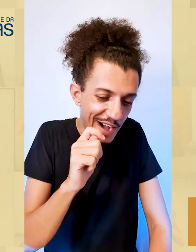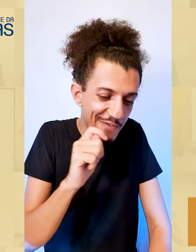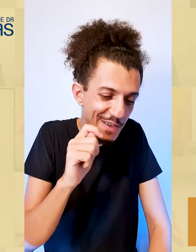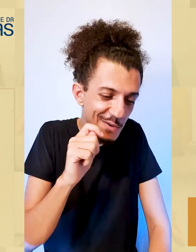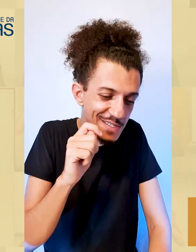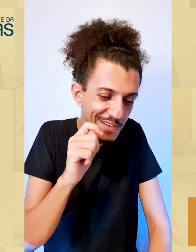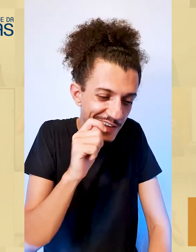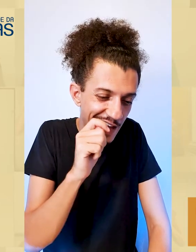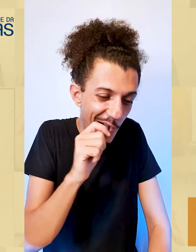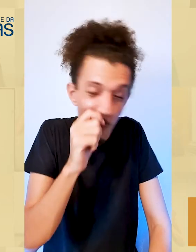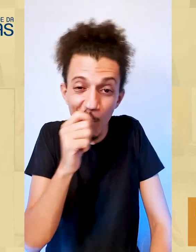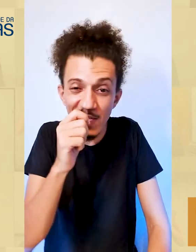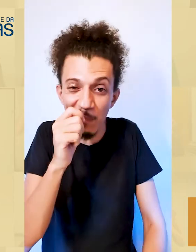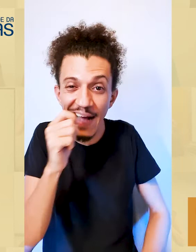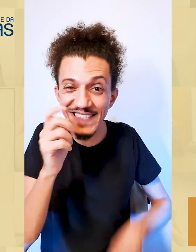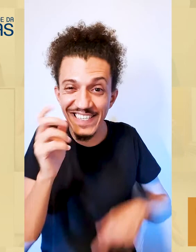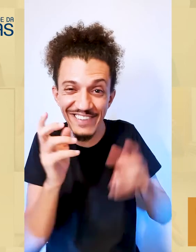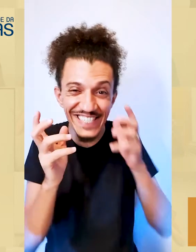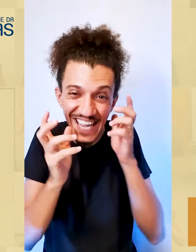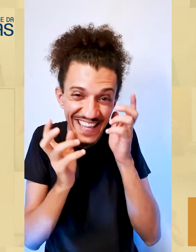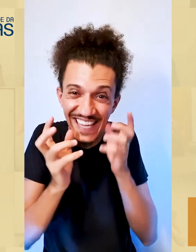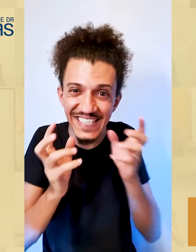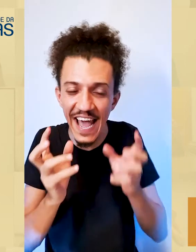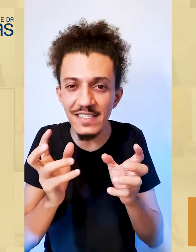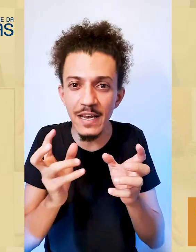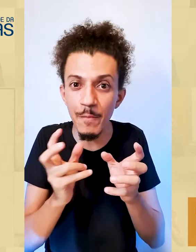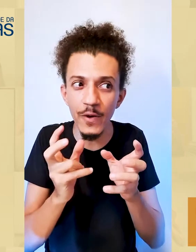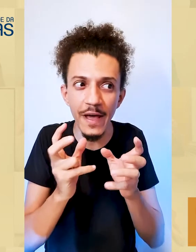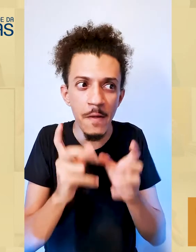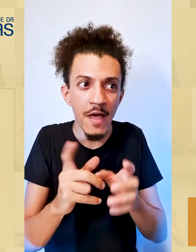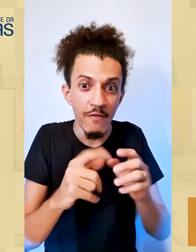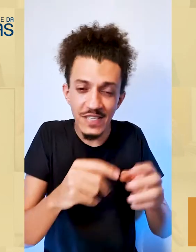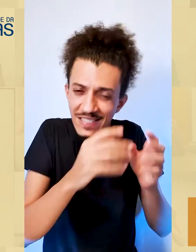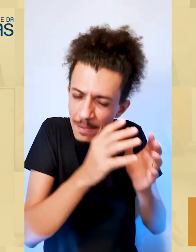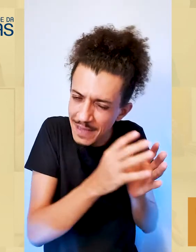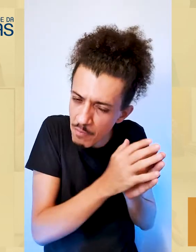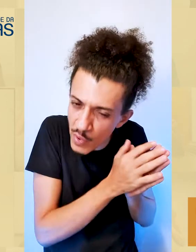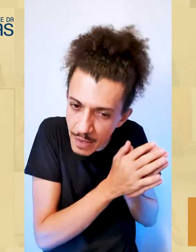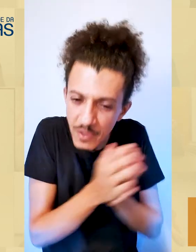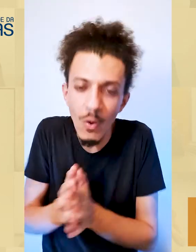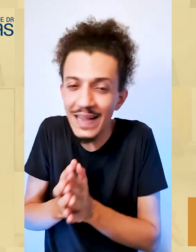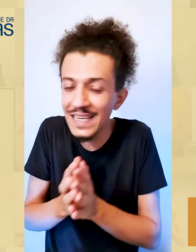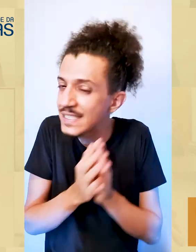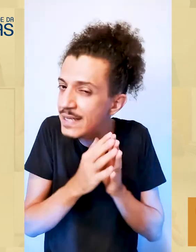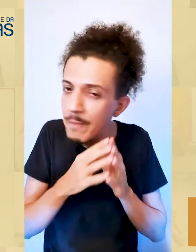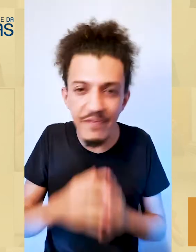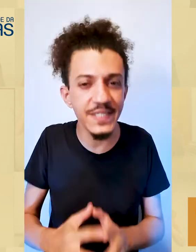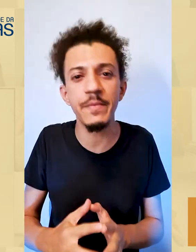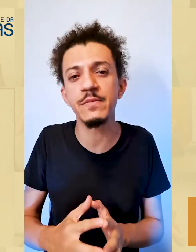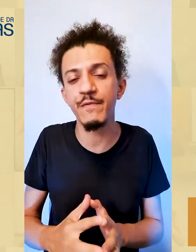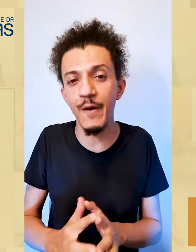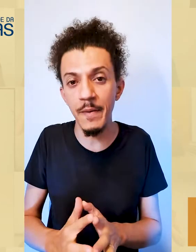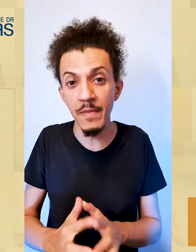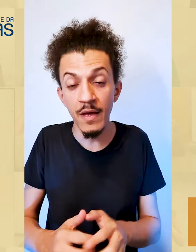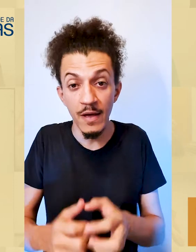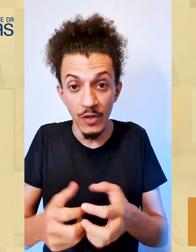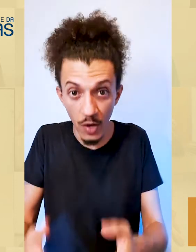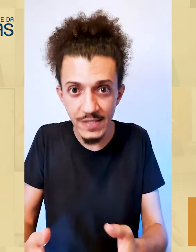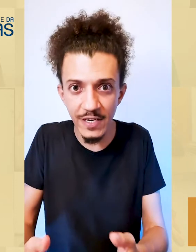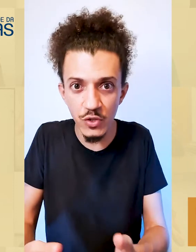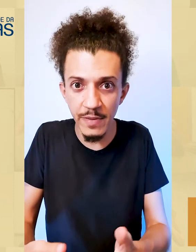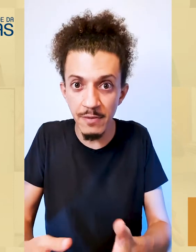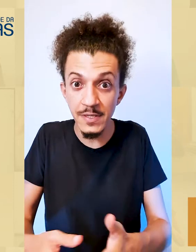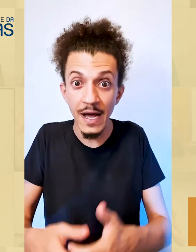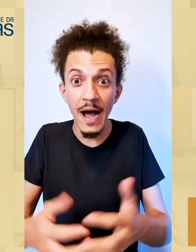bem provável que, inclusive, algumas partes, às vezes, você até esquece ali porque você sempre está muito habituado a sempre fazer da mesma forma.